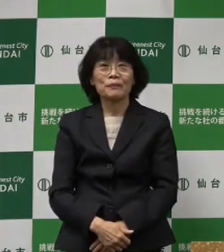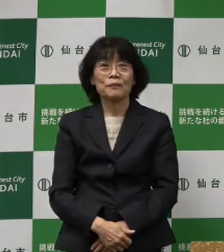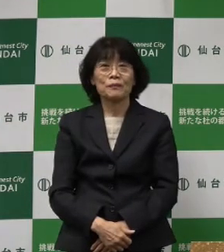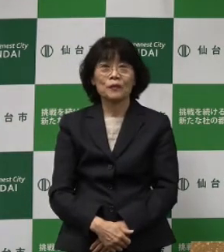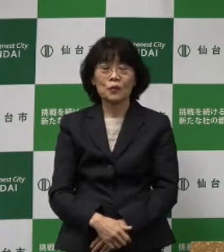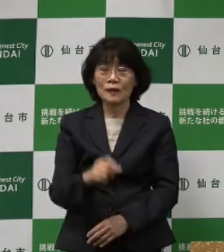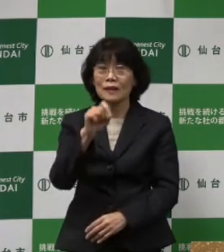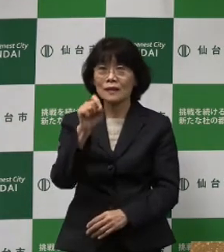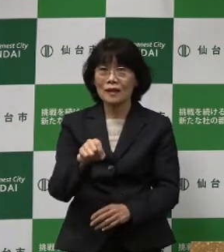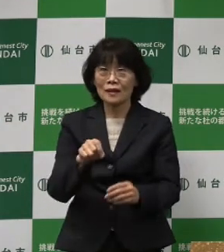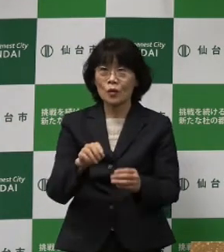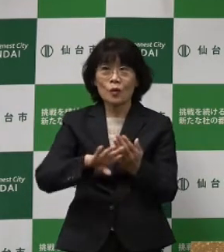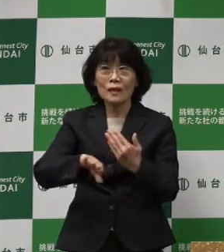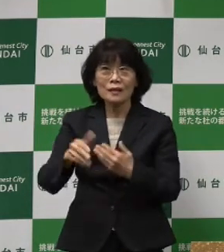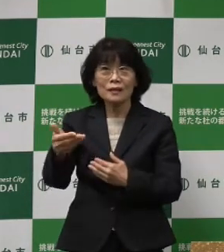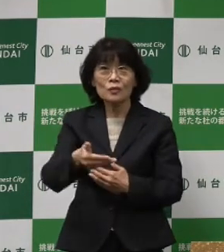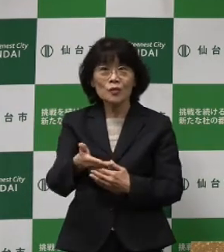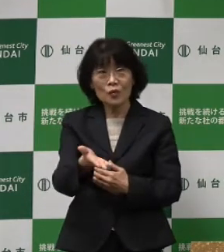はい、はい、他にご質問いかがでしょうか。